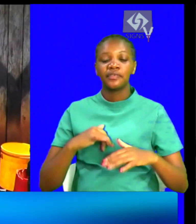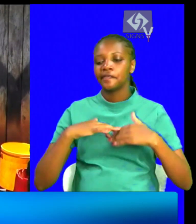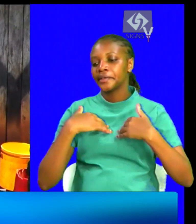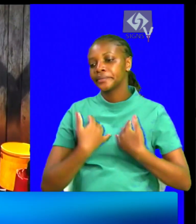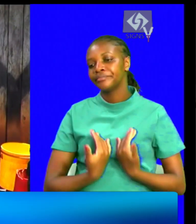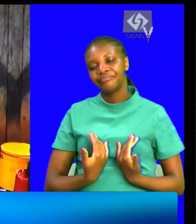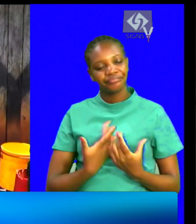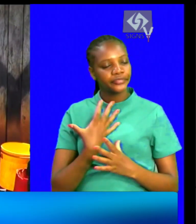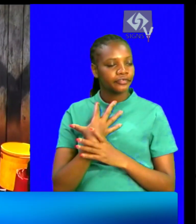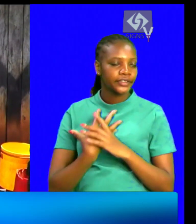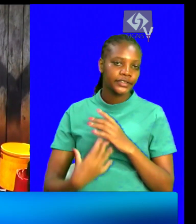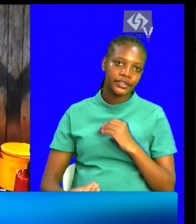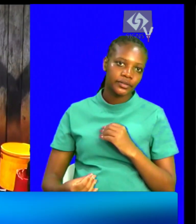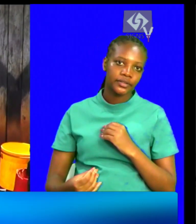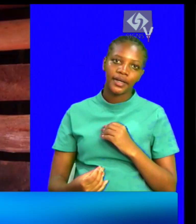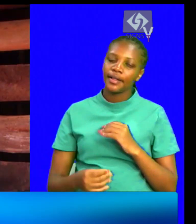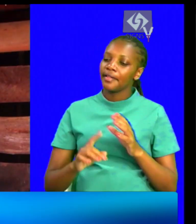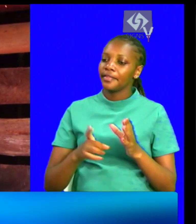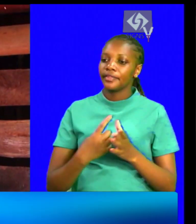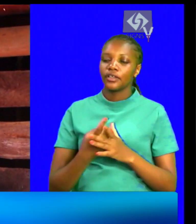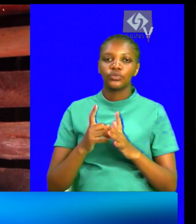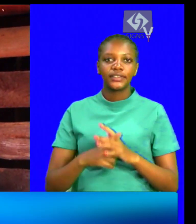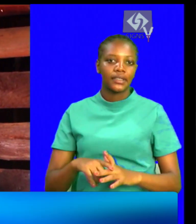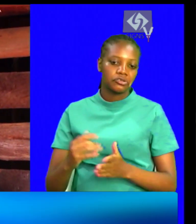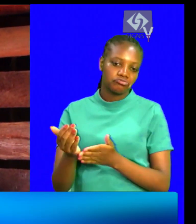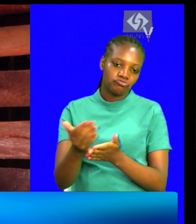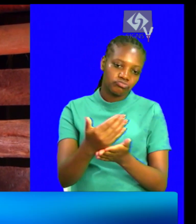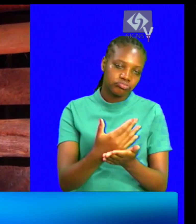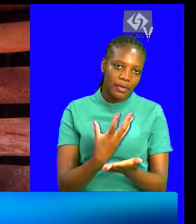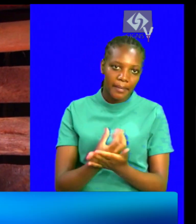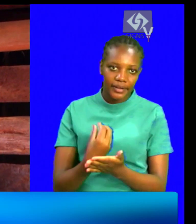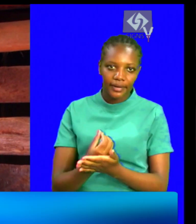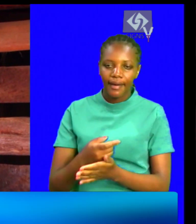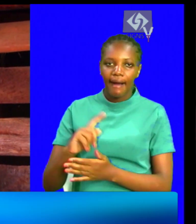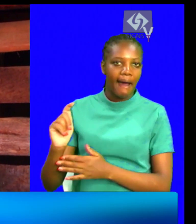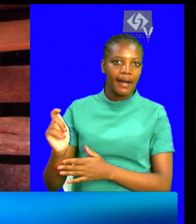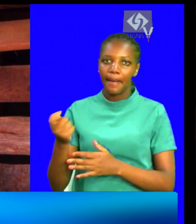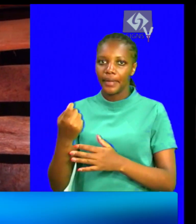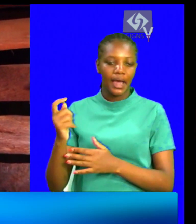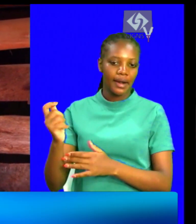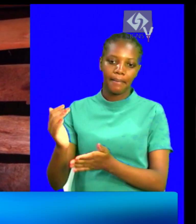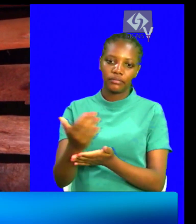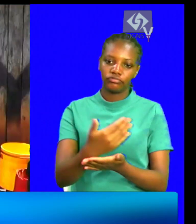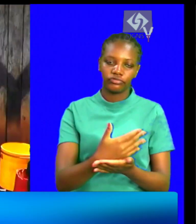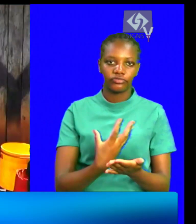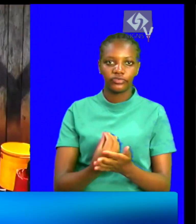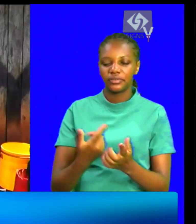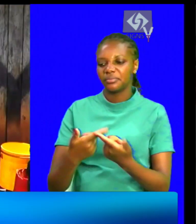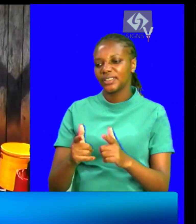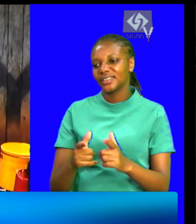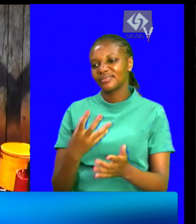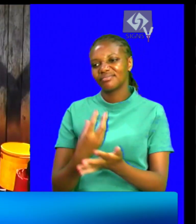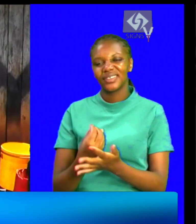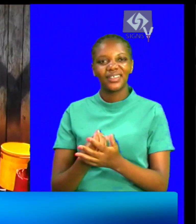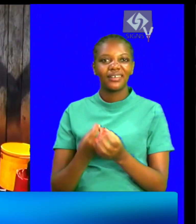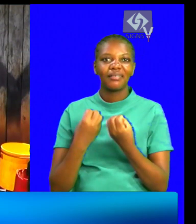mahali tukachoka. Sinio tulianza tu kufanya hiyo alambe. Tukafanya alambe. Na